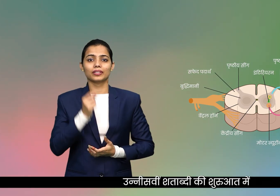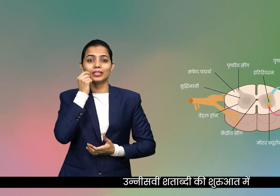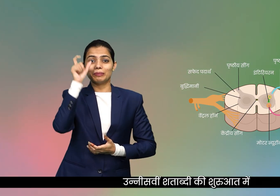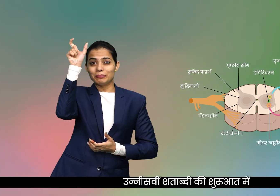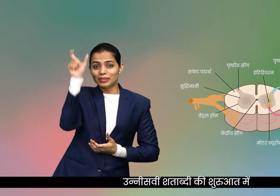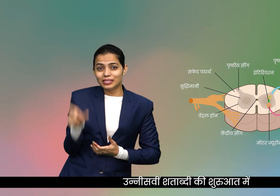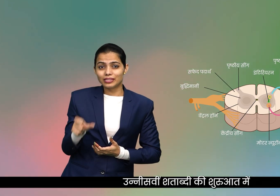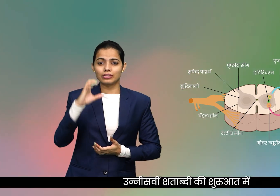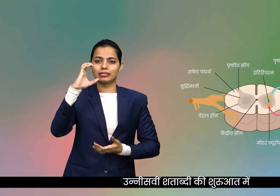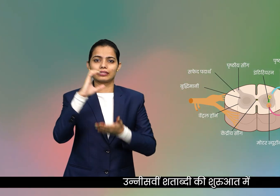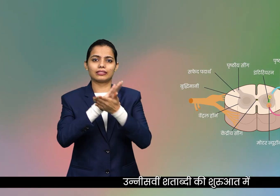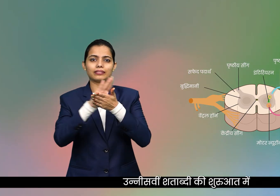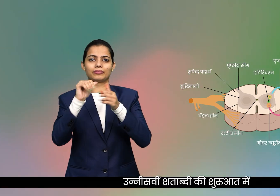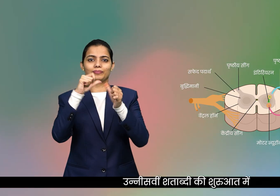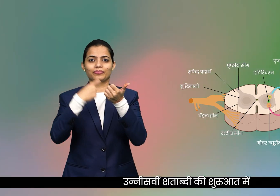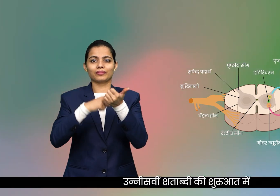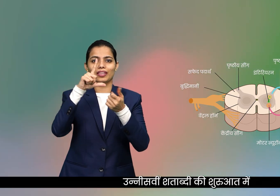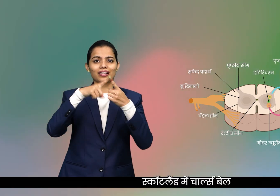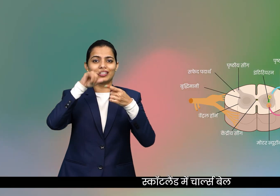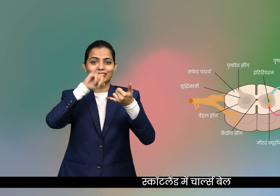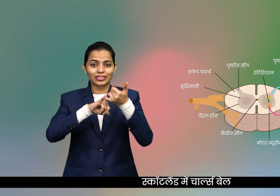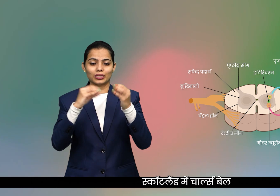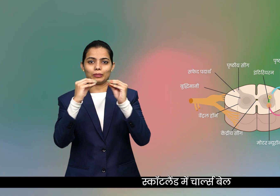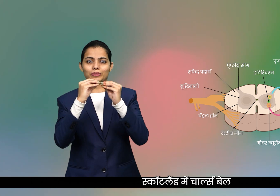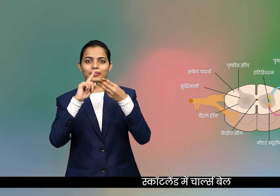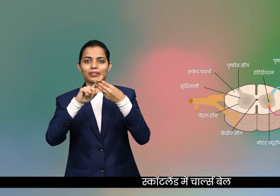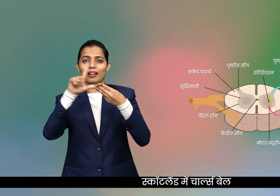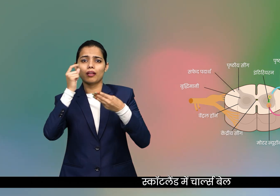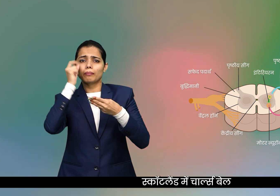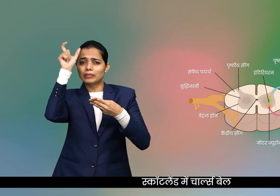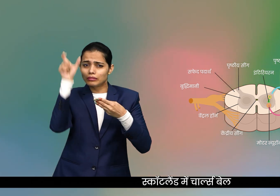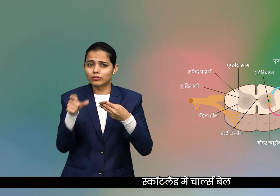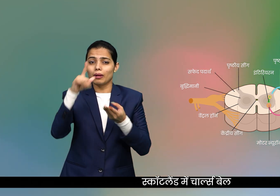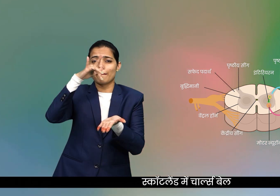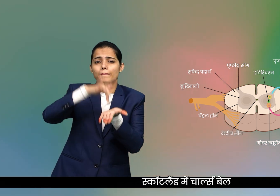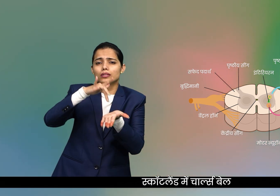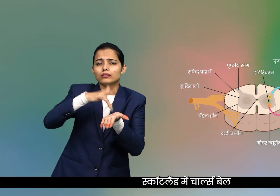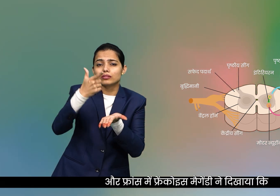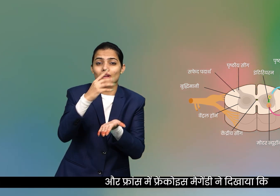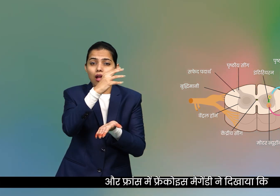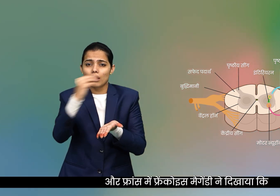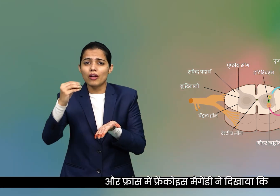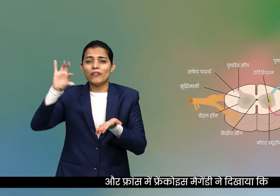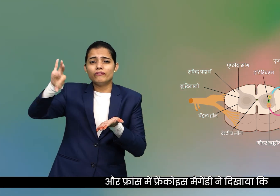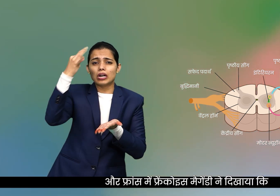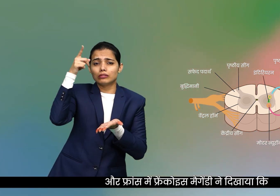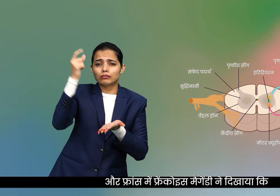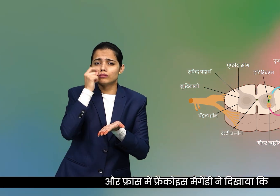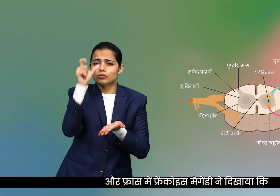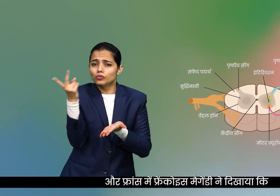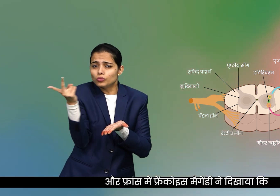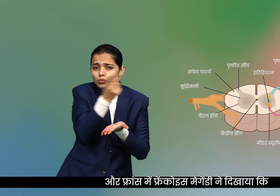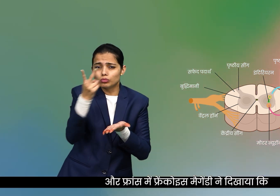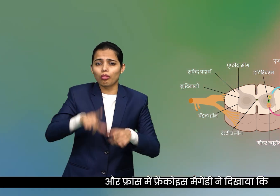19वीं शताब्दी की शुरुआत में स्कॉटलैंड में चार्ल्स बेल और